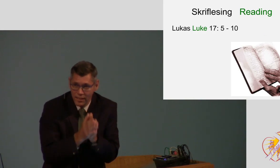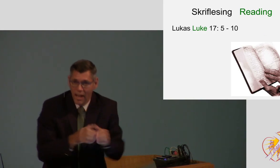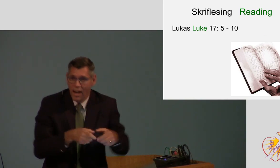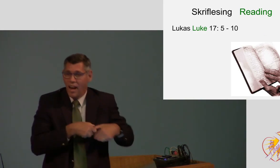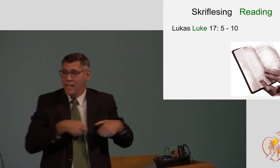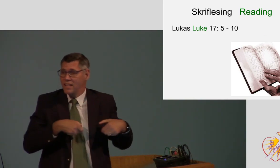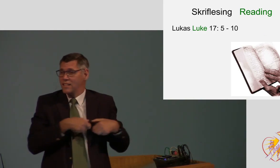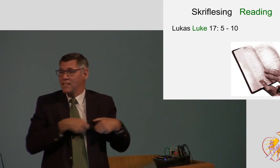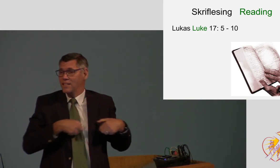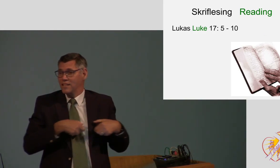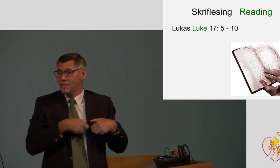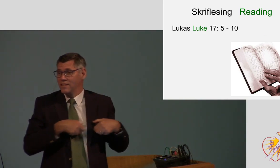godsdienstleiers,